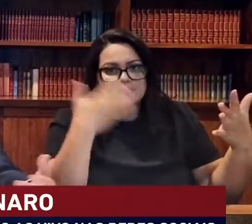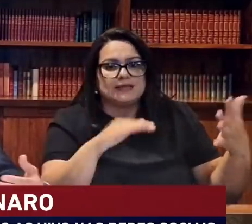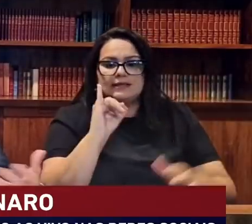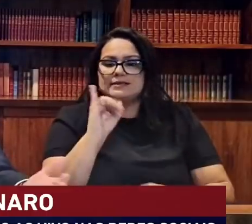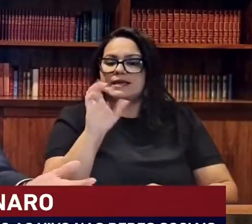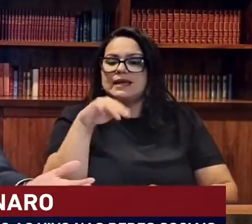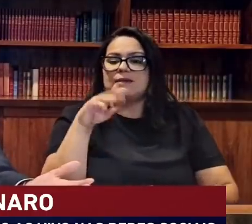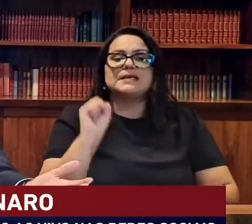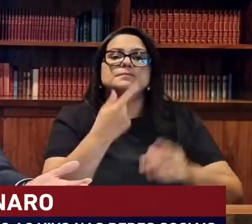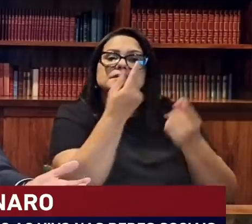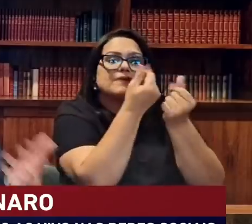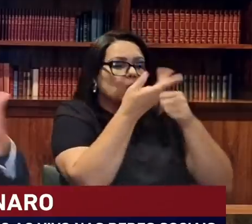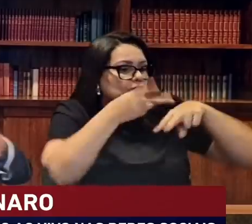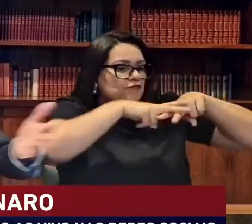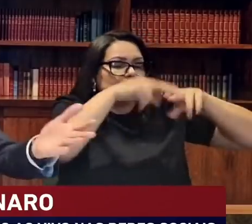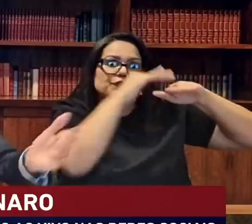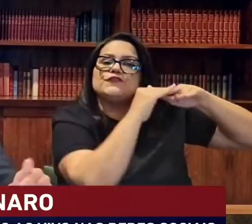tem que ter um valor fixo no Brasil todo,